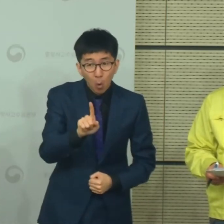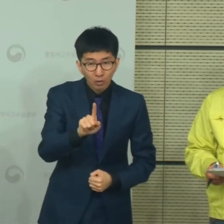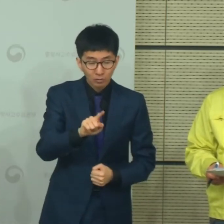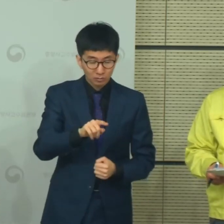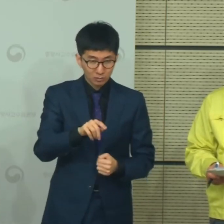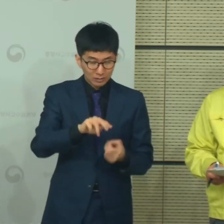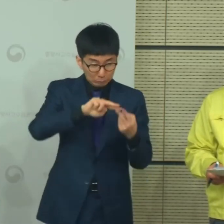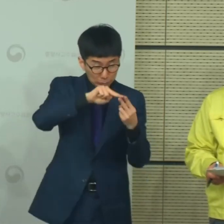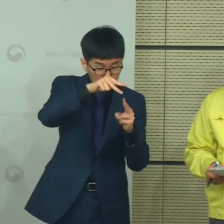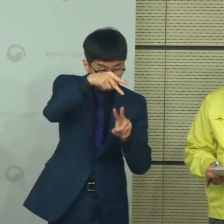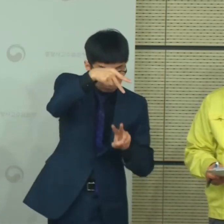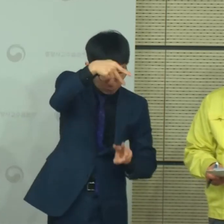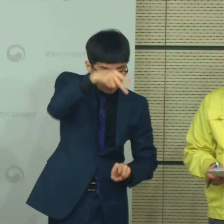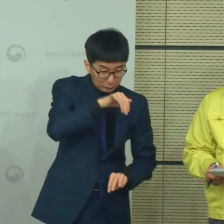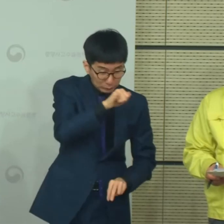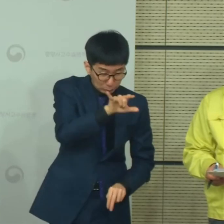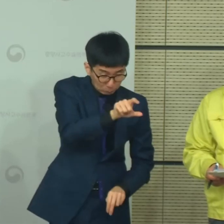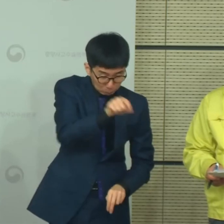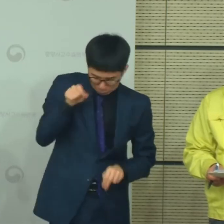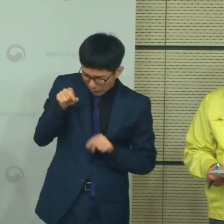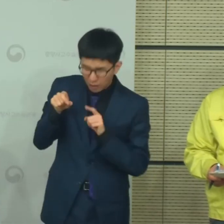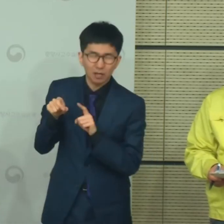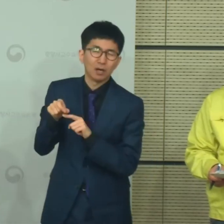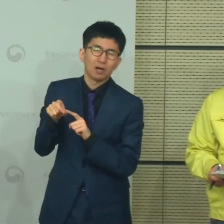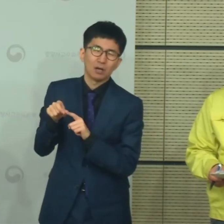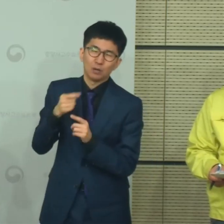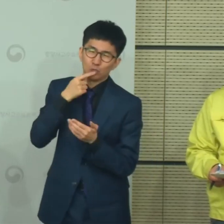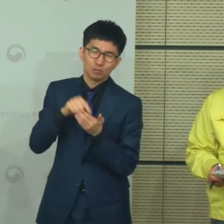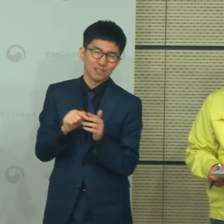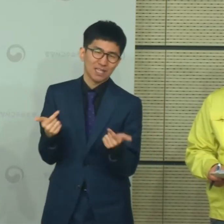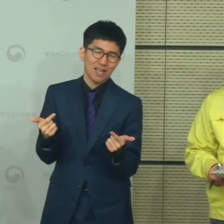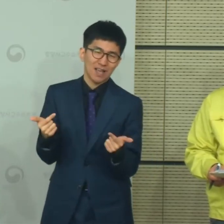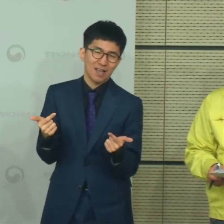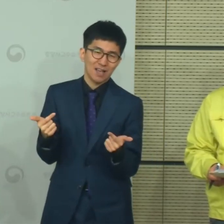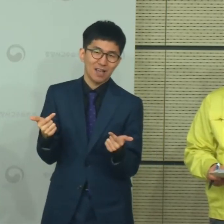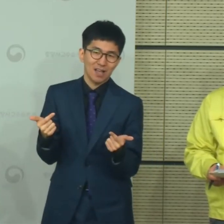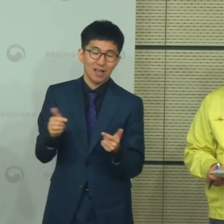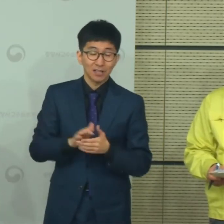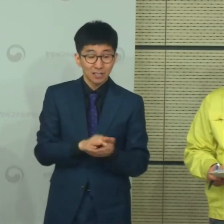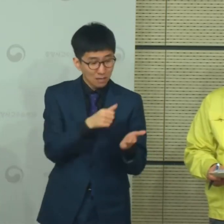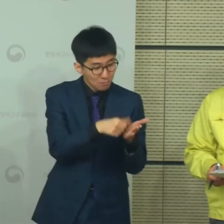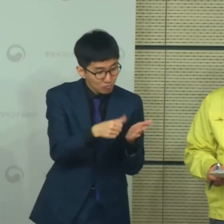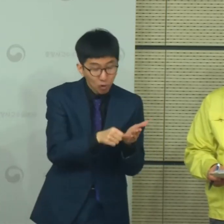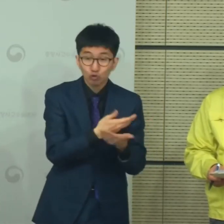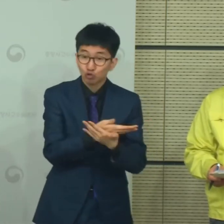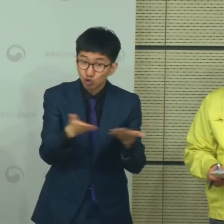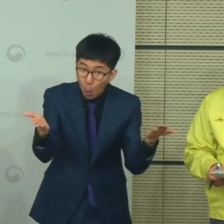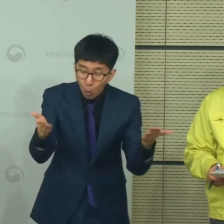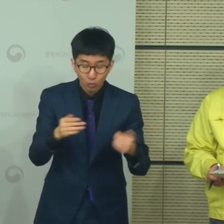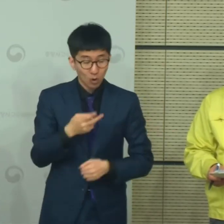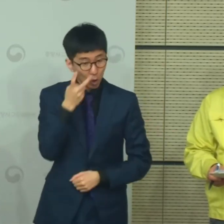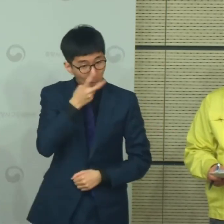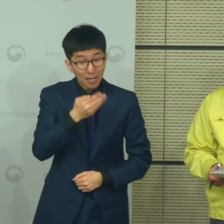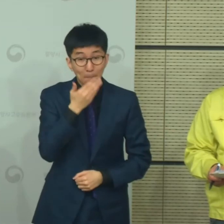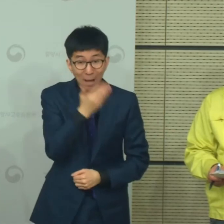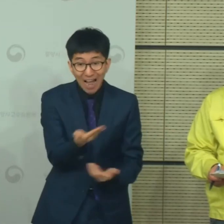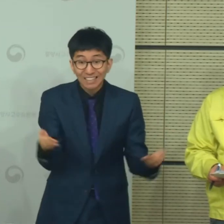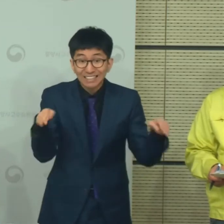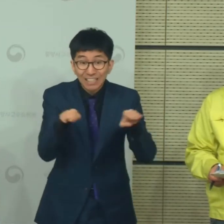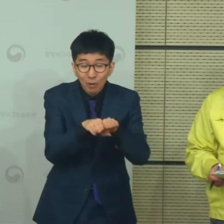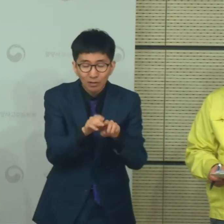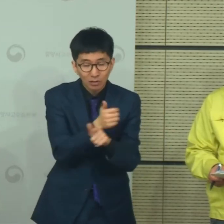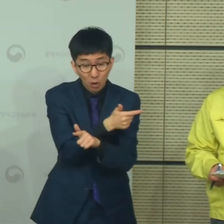채취하는 부분입니다. 지금 진단키트의 공급이라든지 또 검사를 시행할 수 있는 그